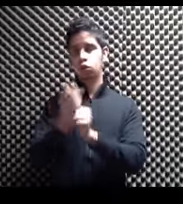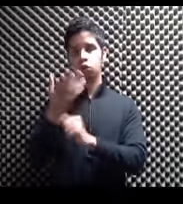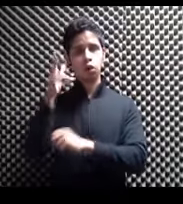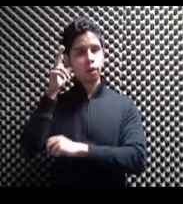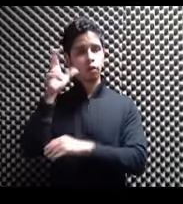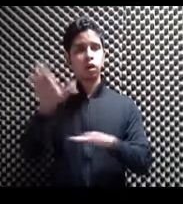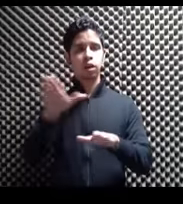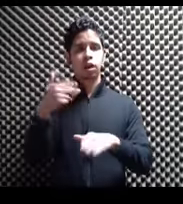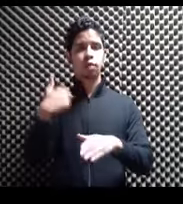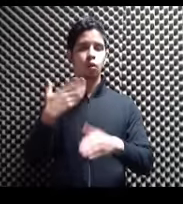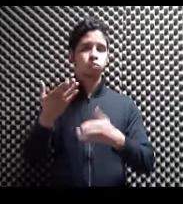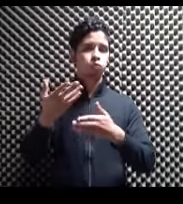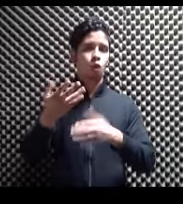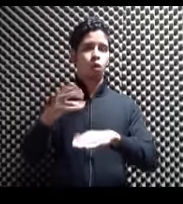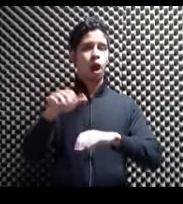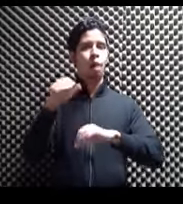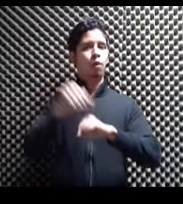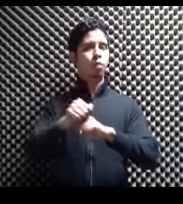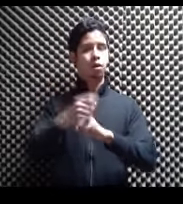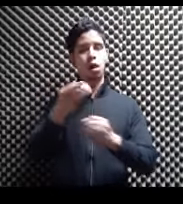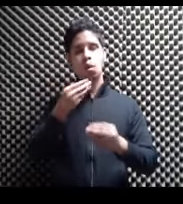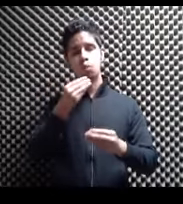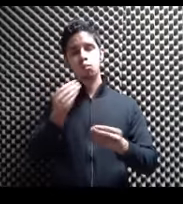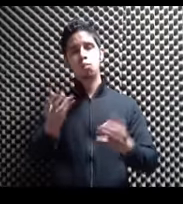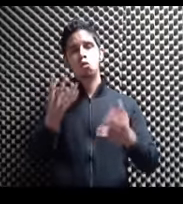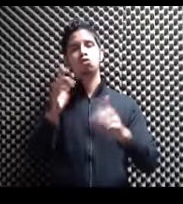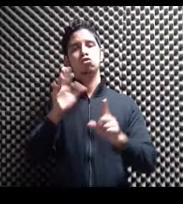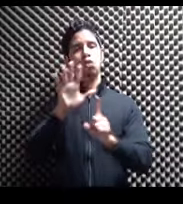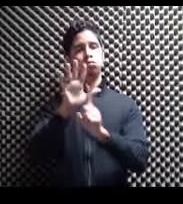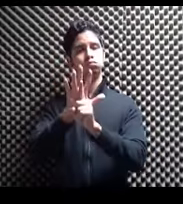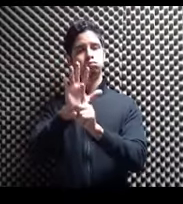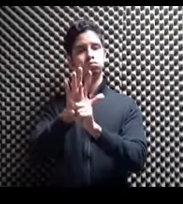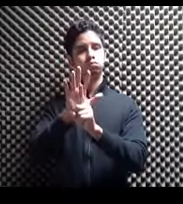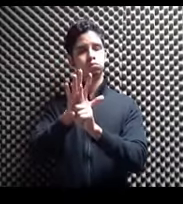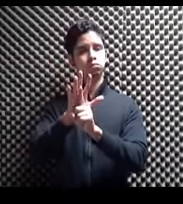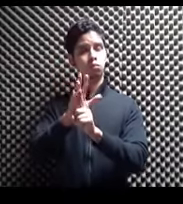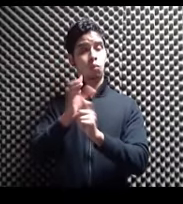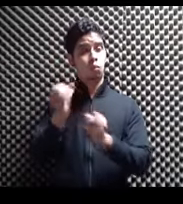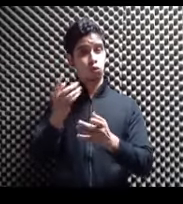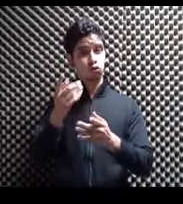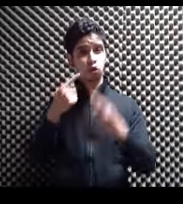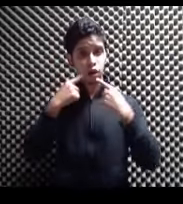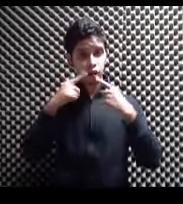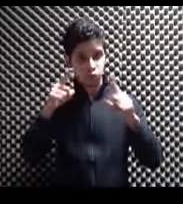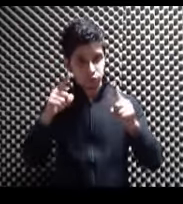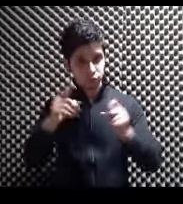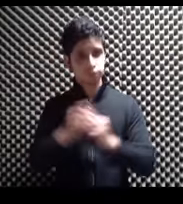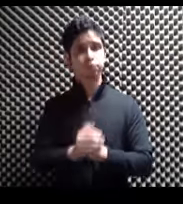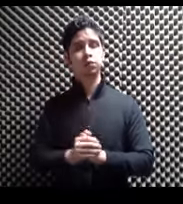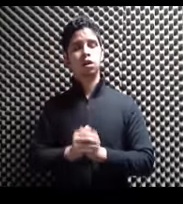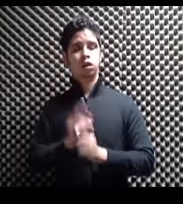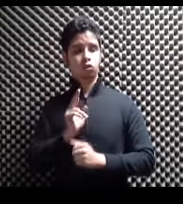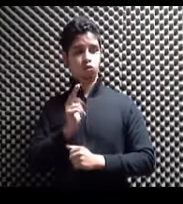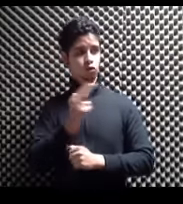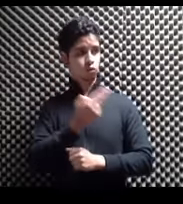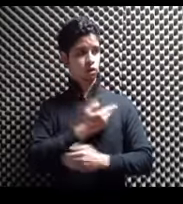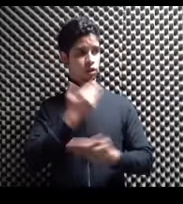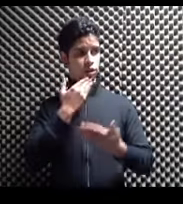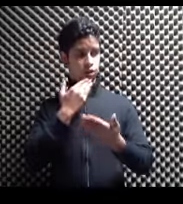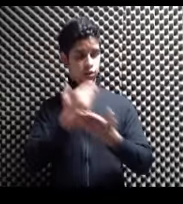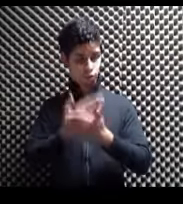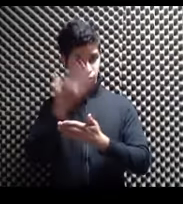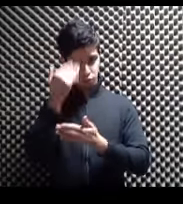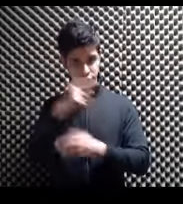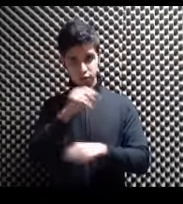Muchas gracias a ustedes. Y por felicitaciones por esta exacto, labor. Exacto. Agradecida. Estoy yo, porque yo no puedo tener un caballo en un